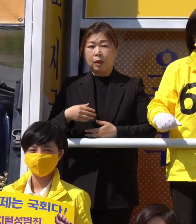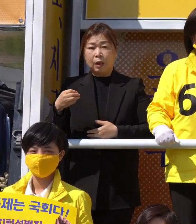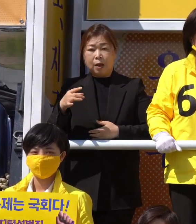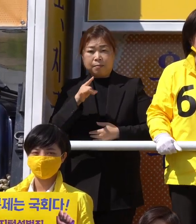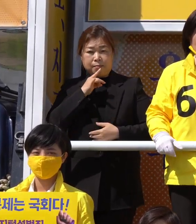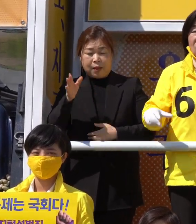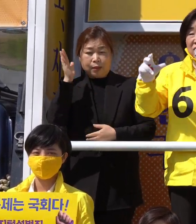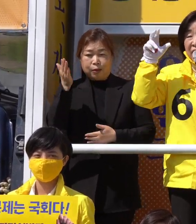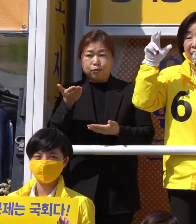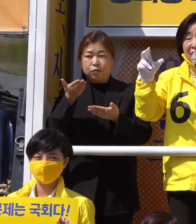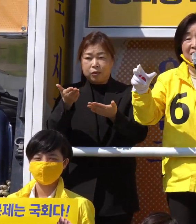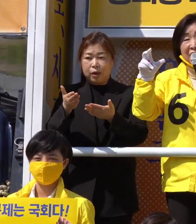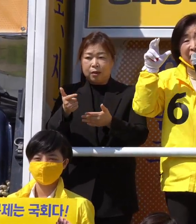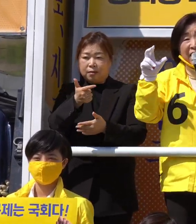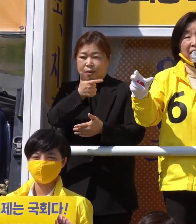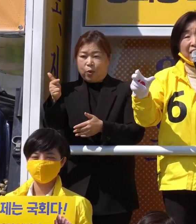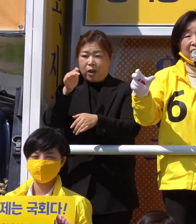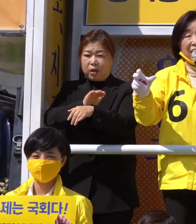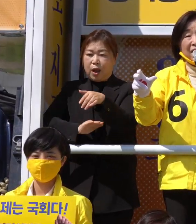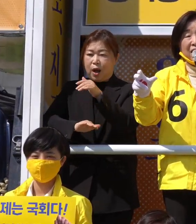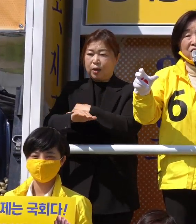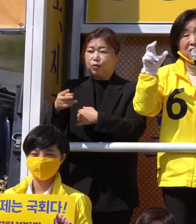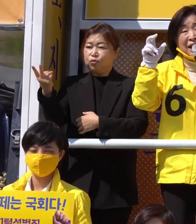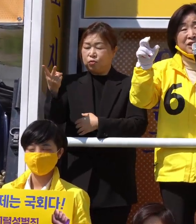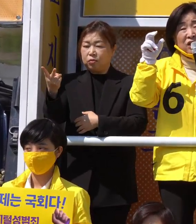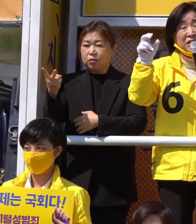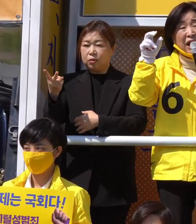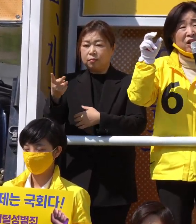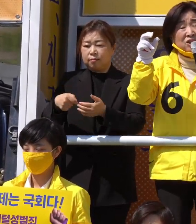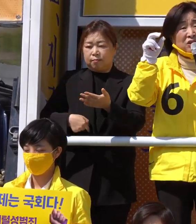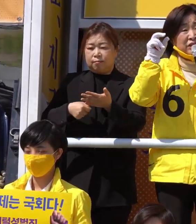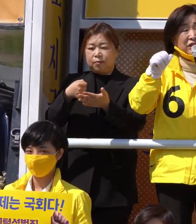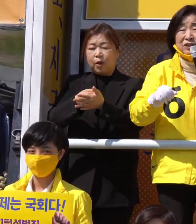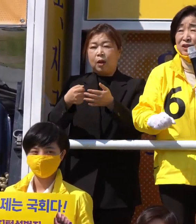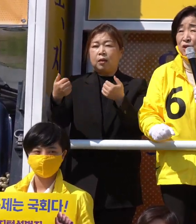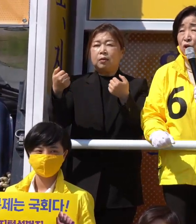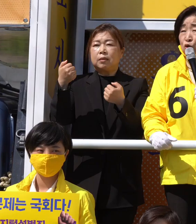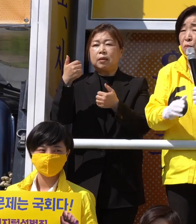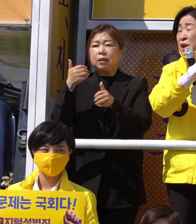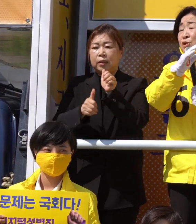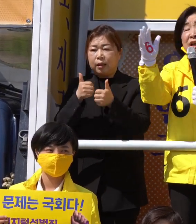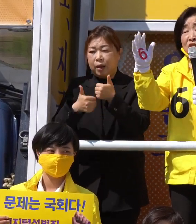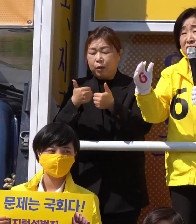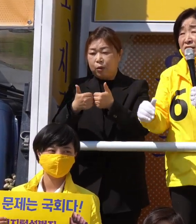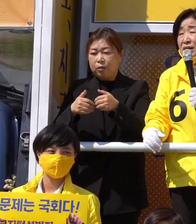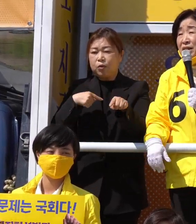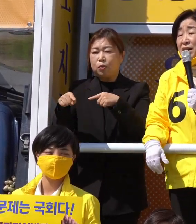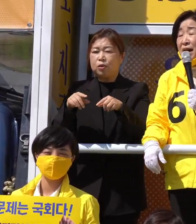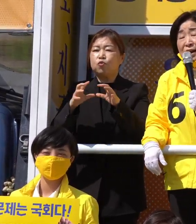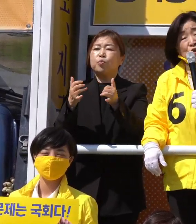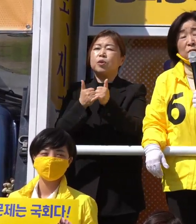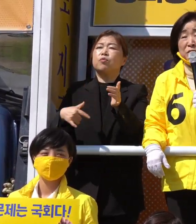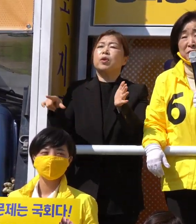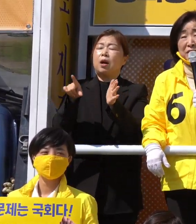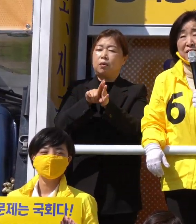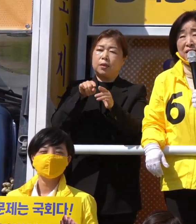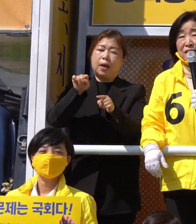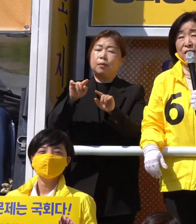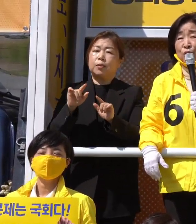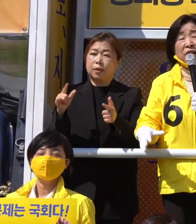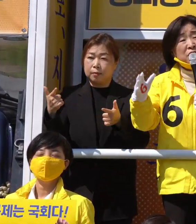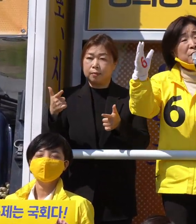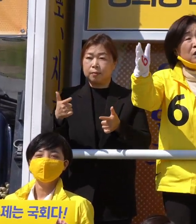단언컨대 거대 양당의 극단적인 대결 정치는 국민을 위한 정치를 할 수